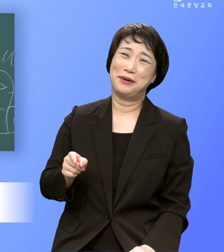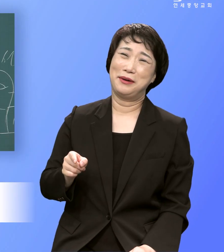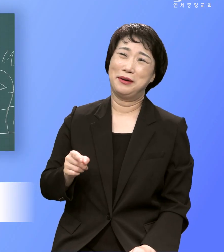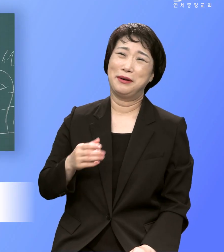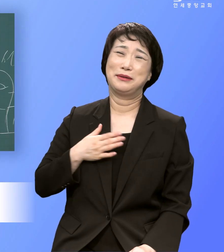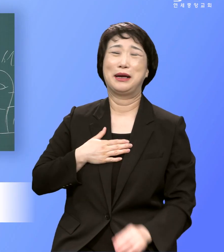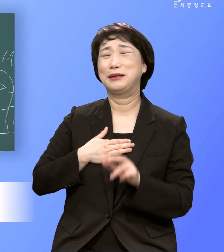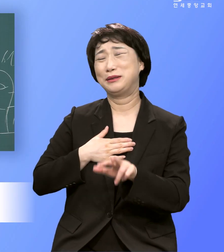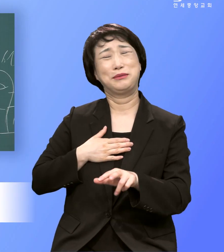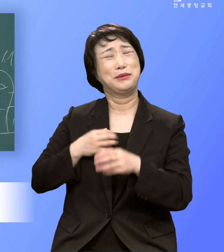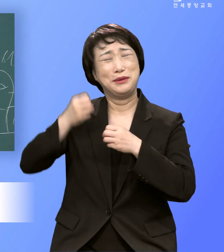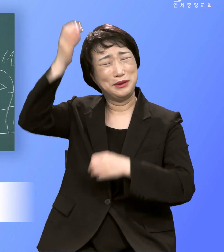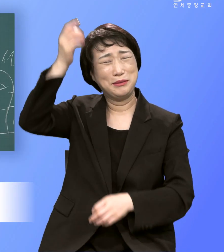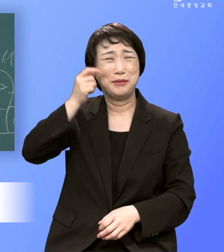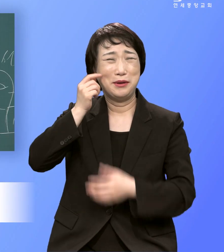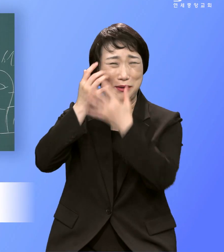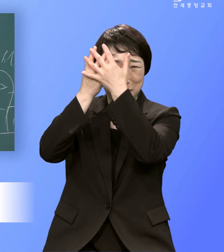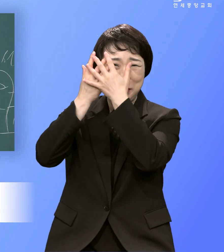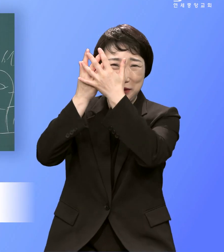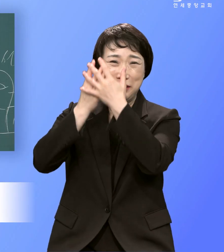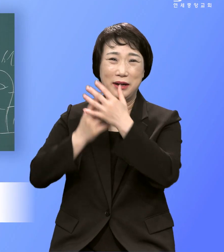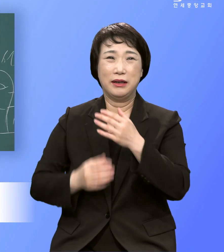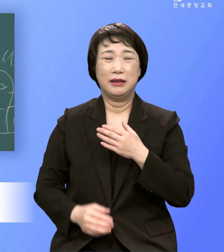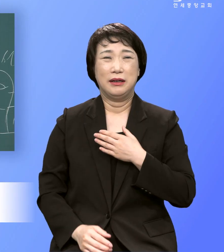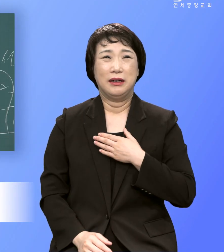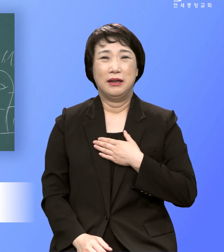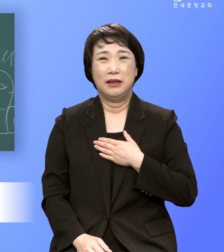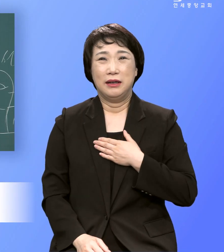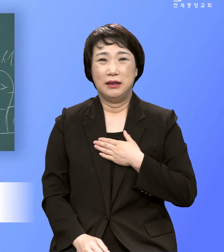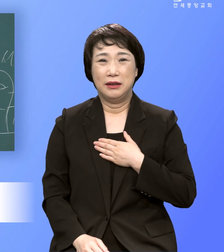난 지금도 잊을 수가 없어.